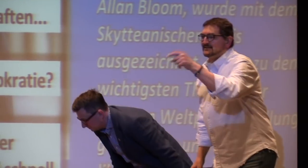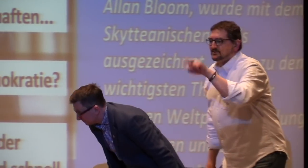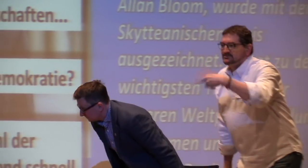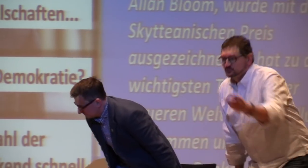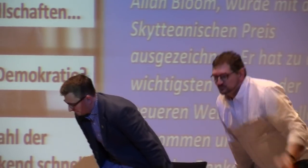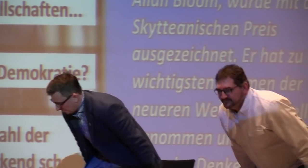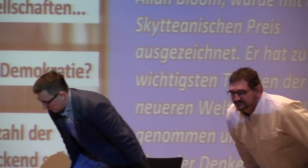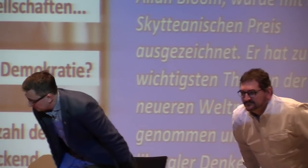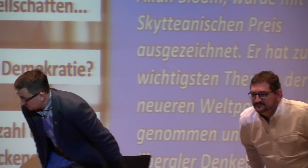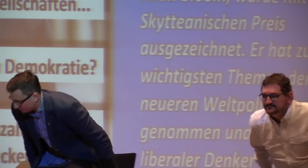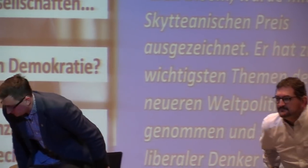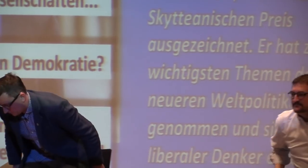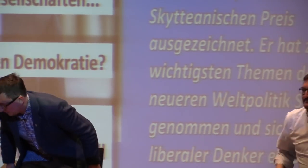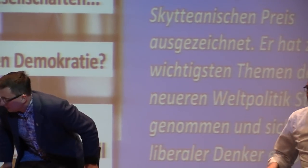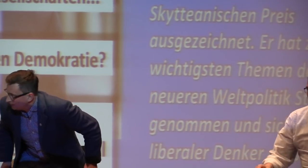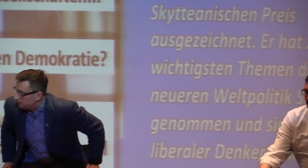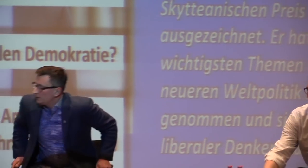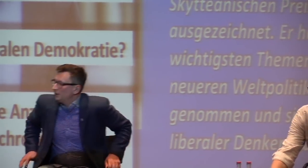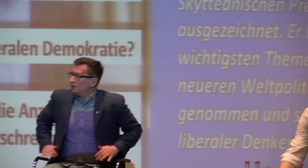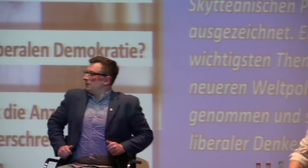gerne wieder zusammenrücken. Nächste Frage.